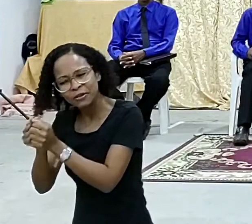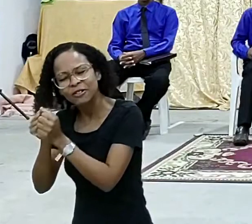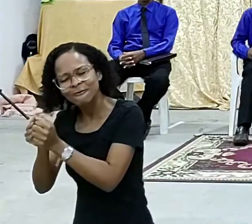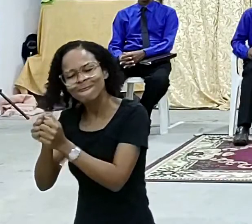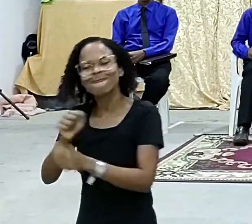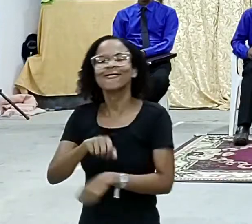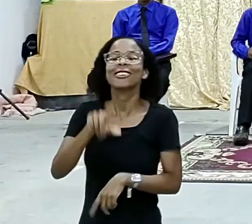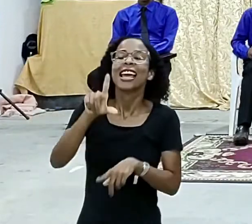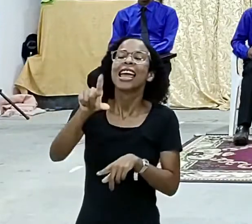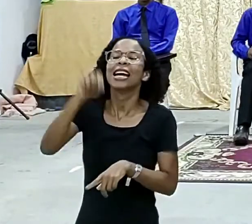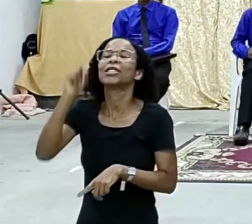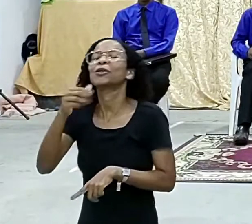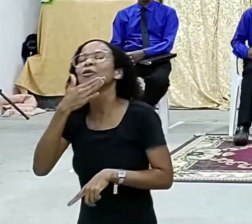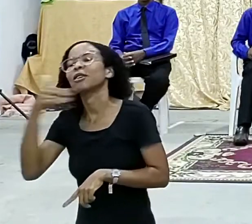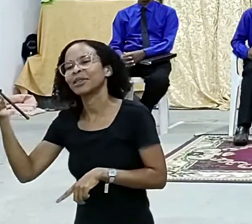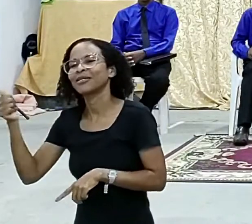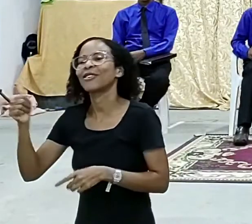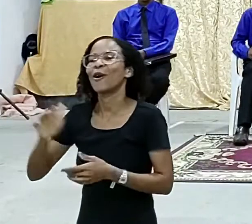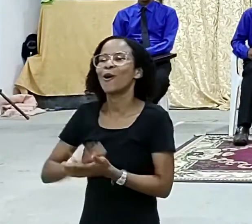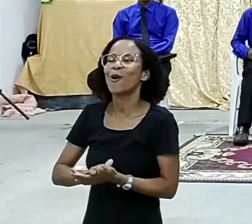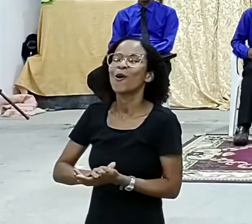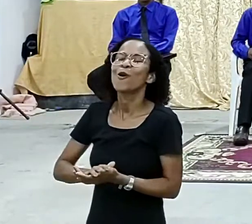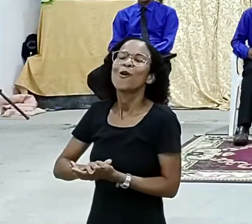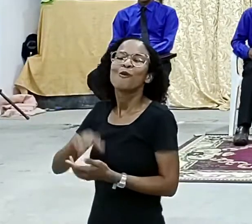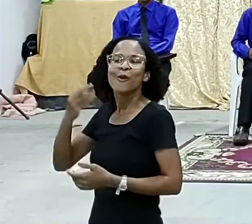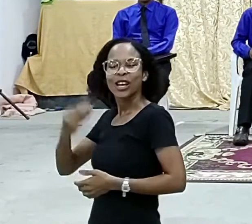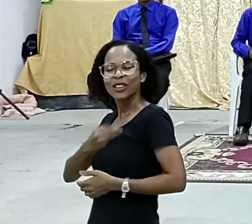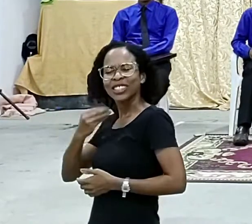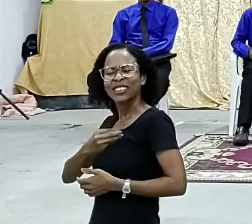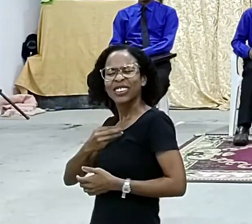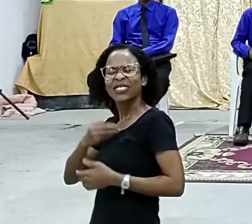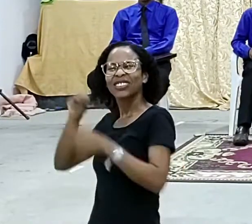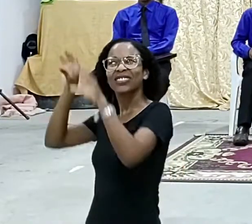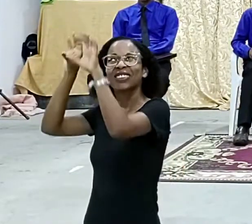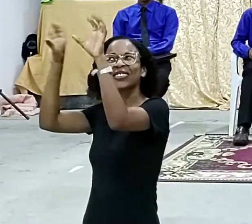obter: vida eterna.